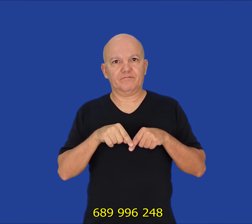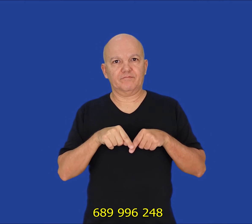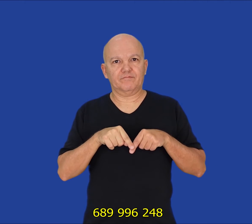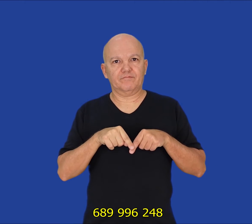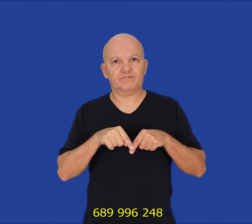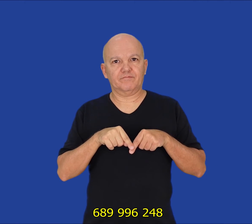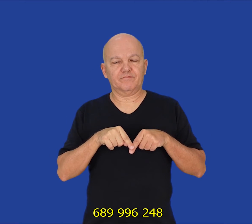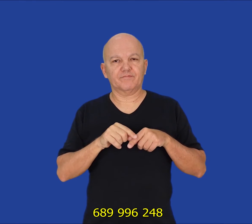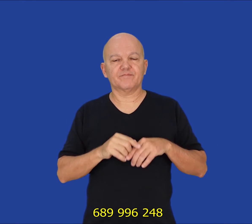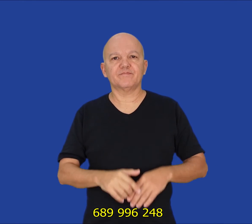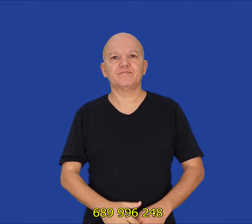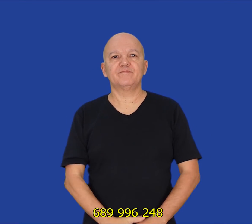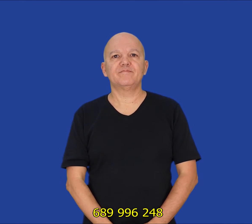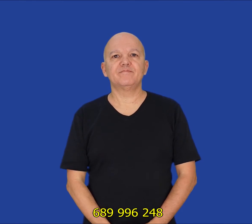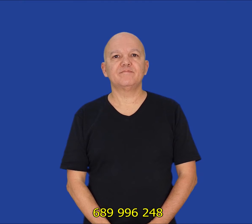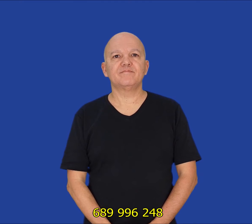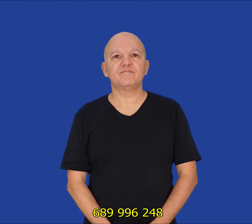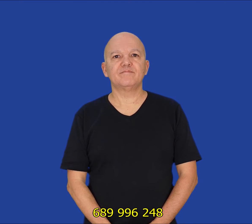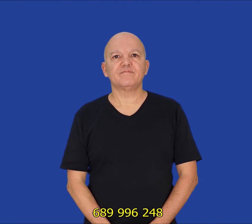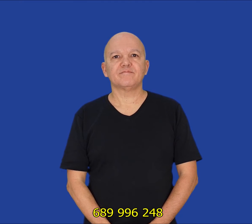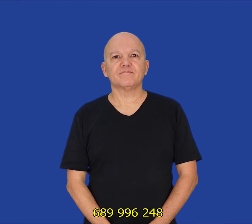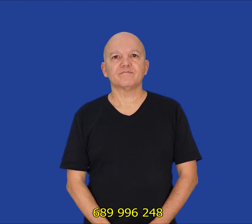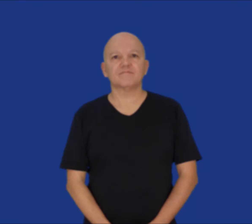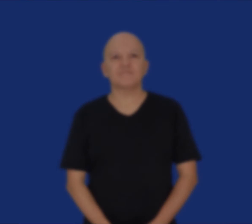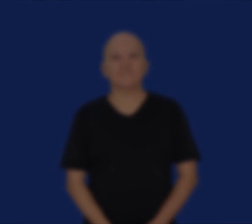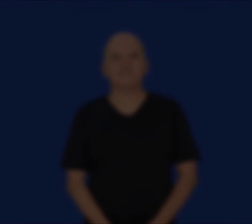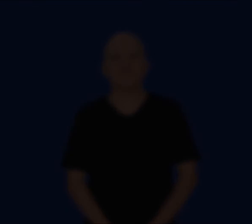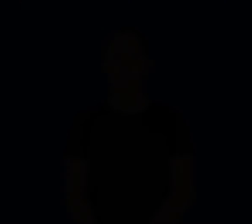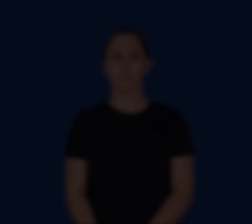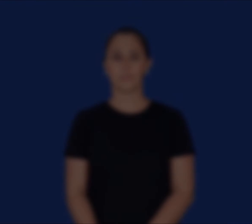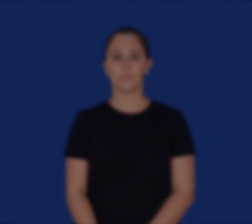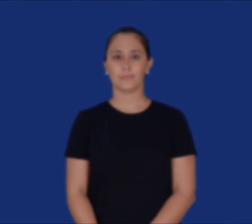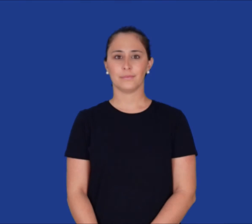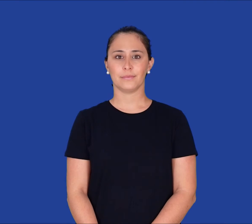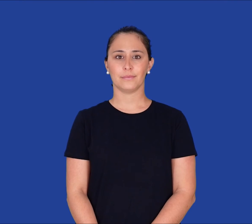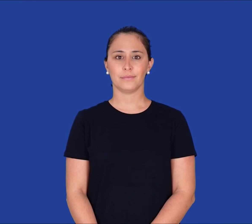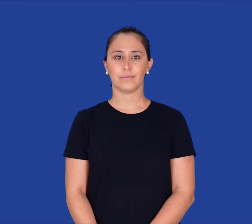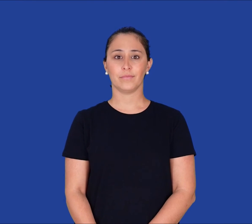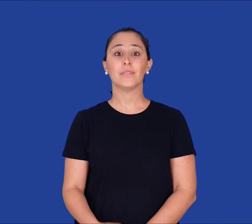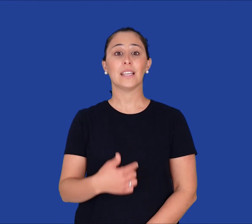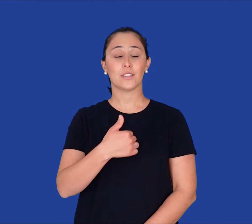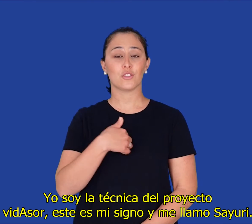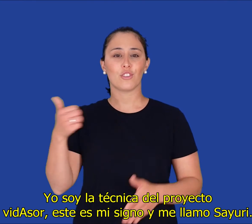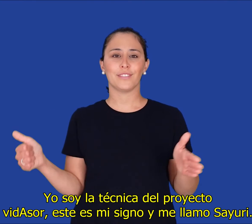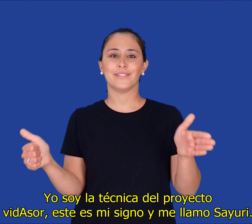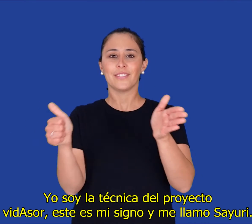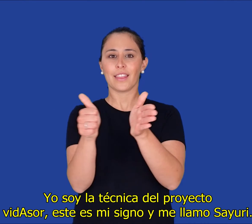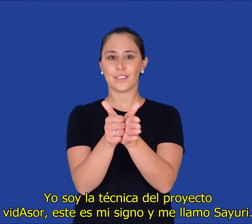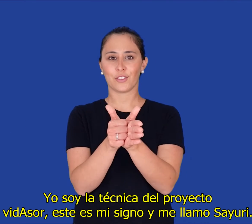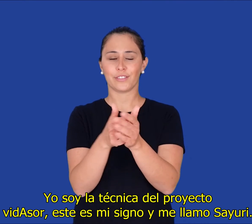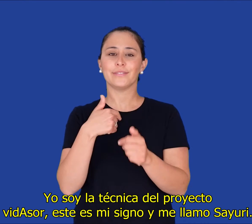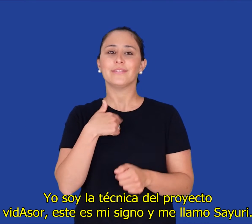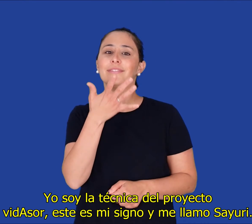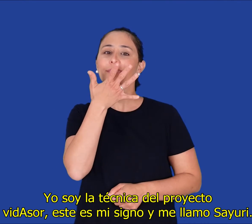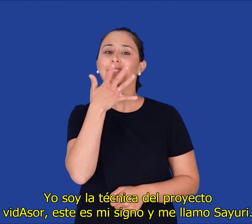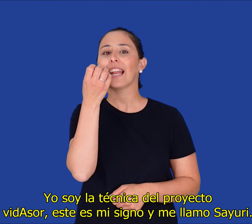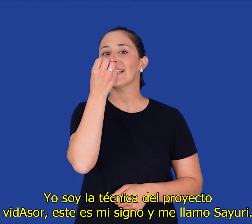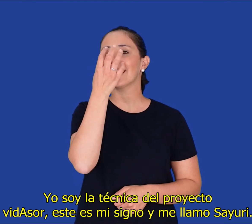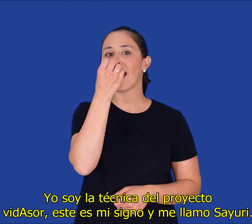lunes a viernes de 8 de la mañana a 2 de la tarde. Si quieren contactar conmigo, pueden hacerlo a